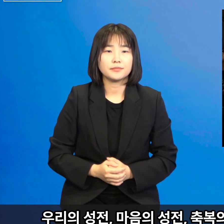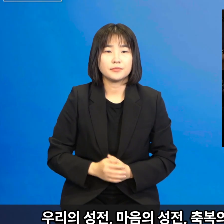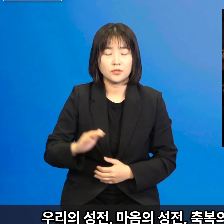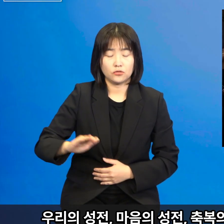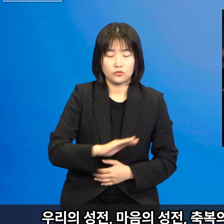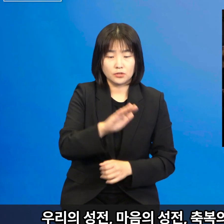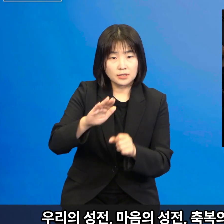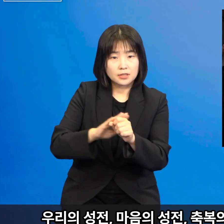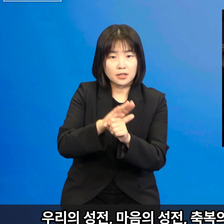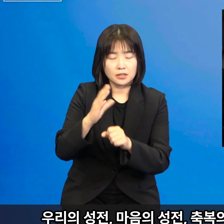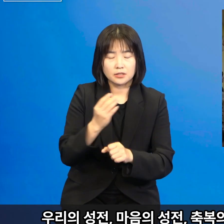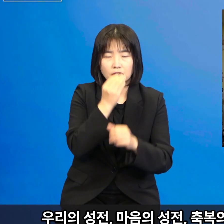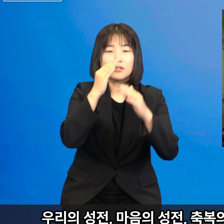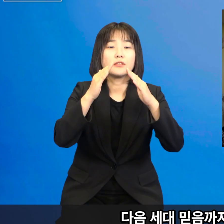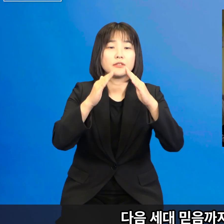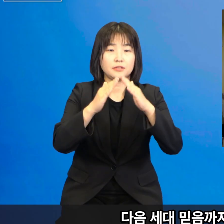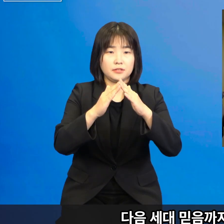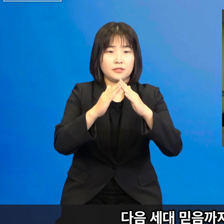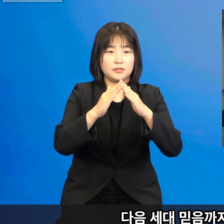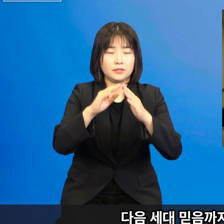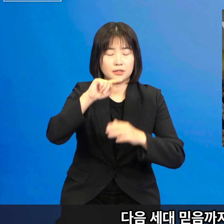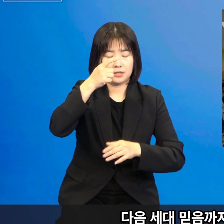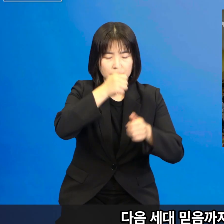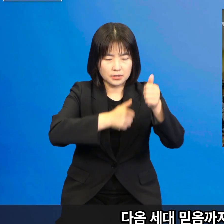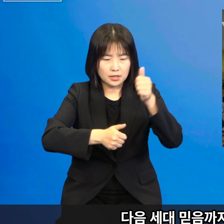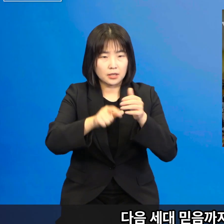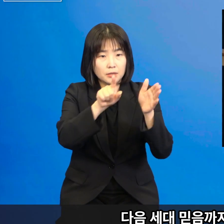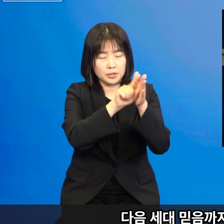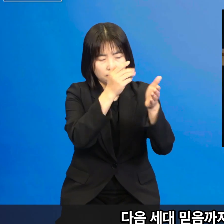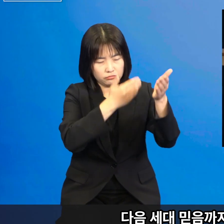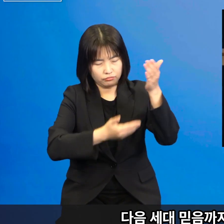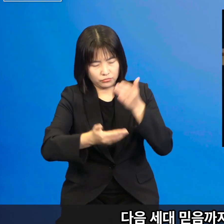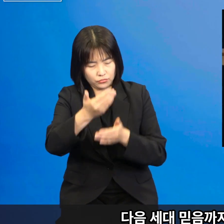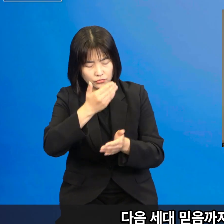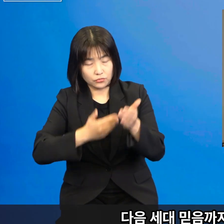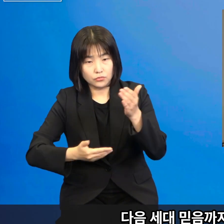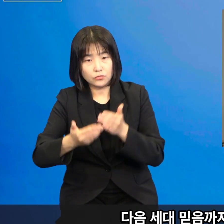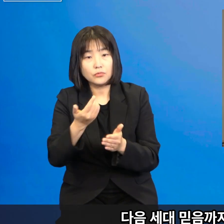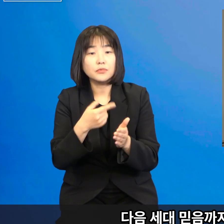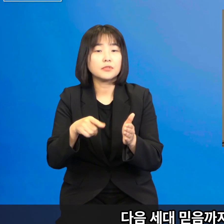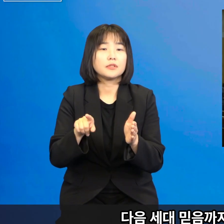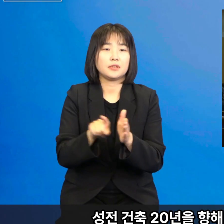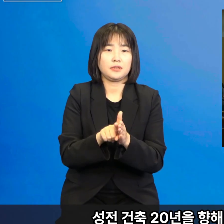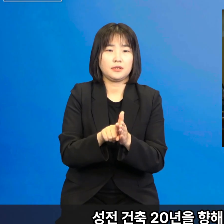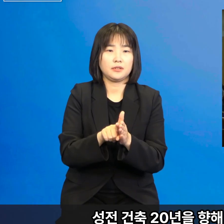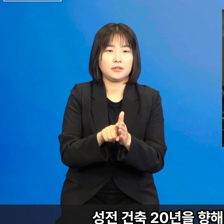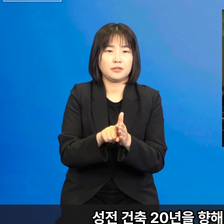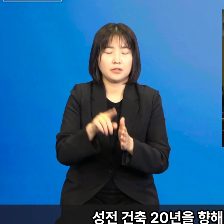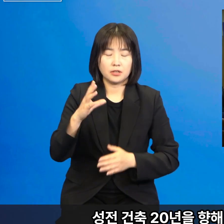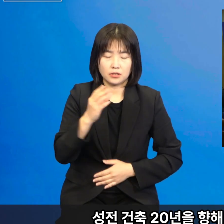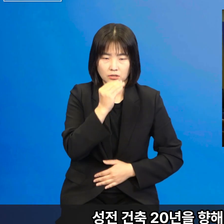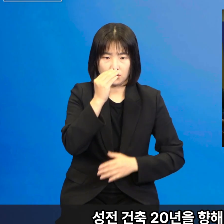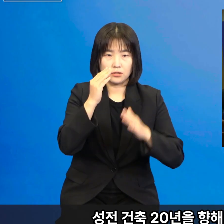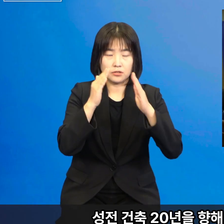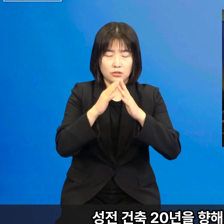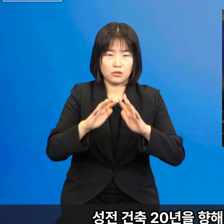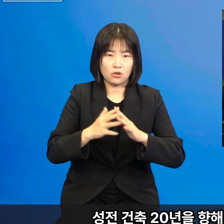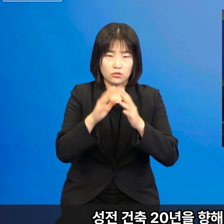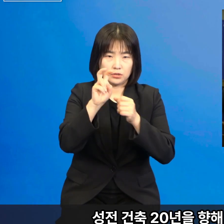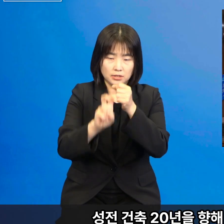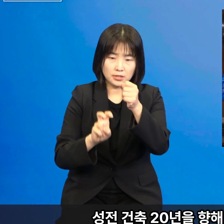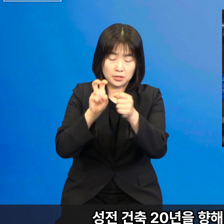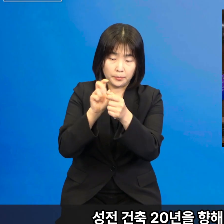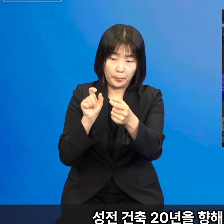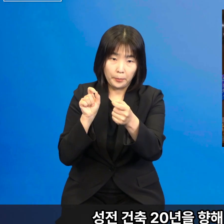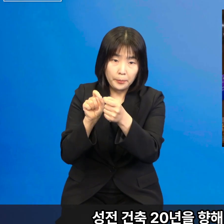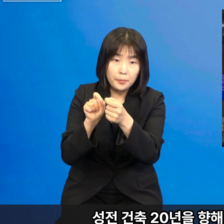우리가 사랑하는 이 성전이 다음 세대 믿음까지 이어갈 수 있도록 성전 건축 20년을